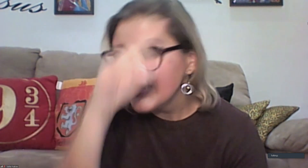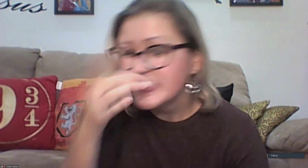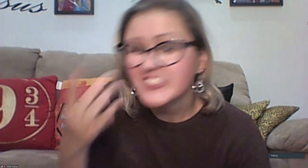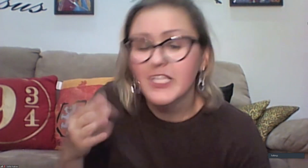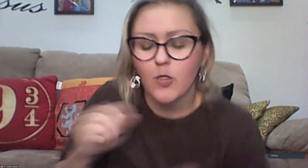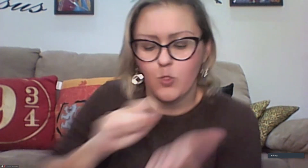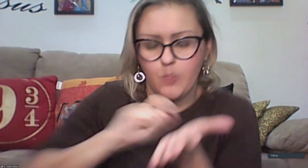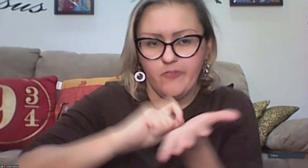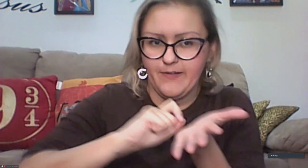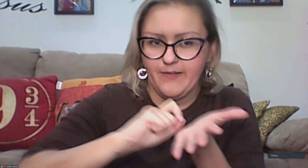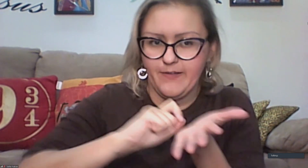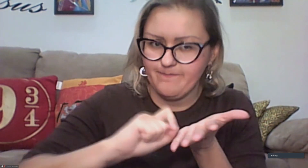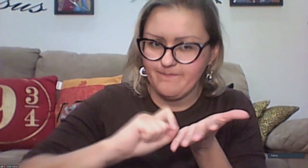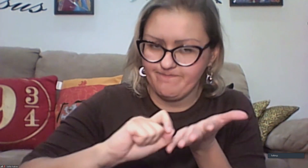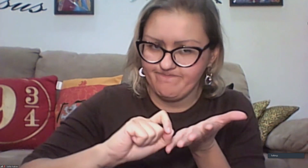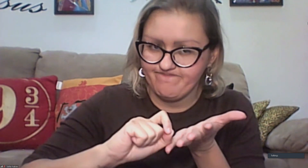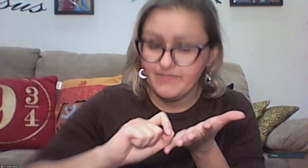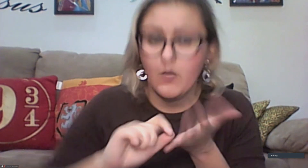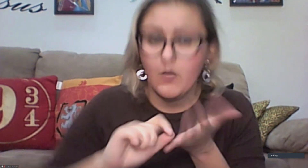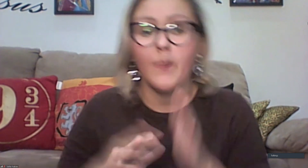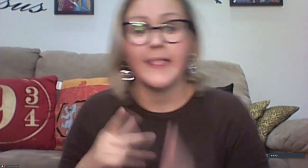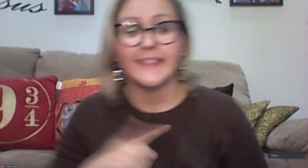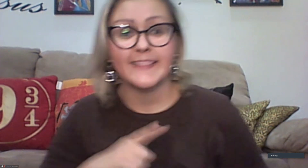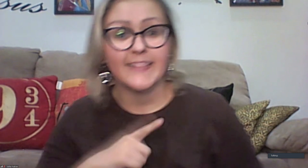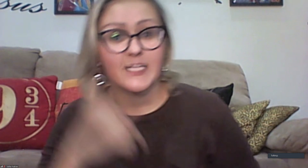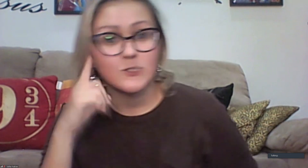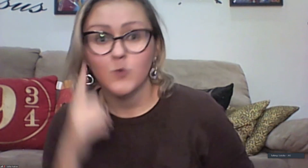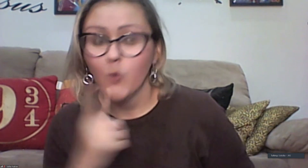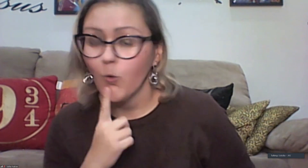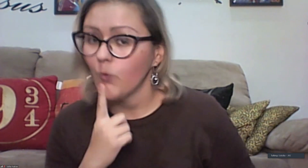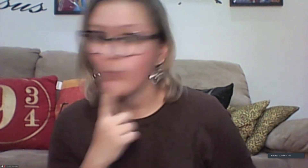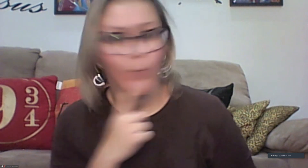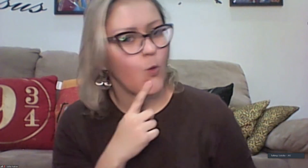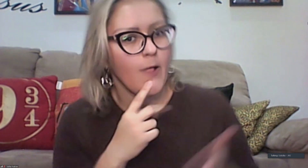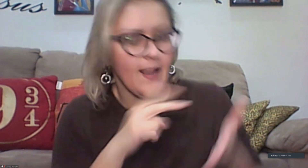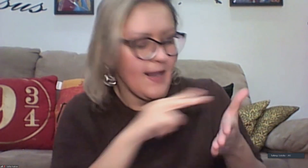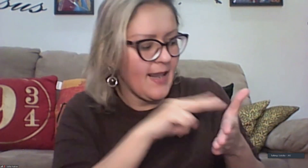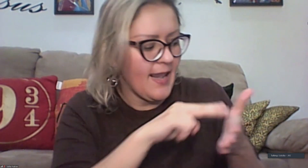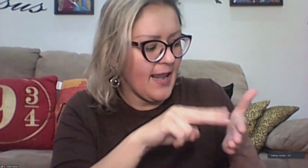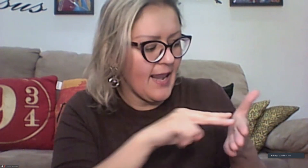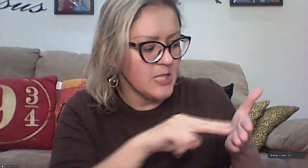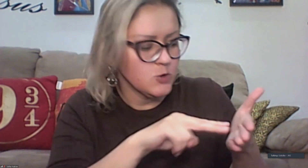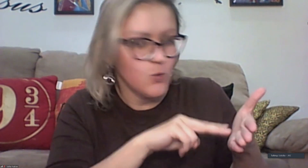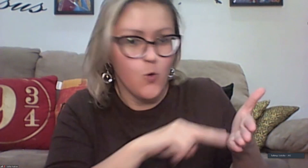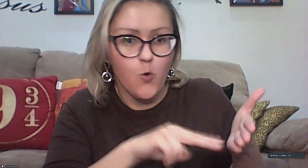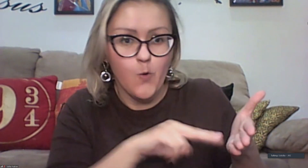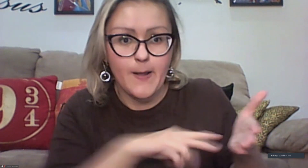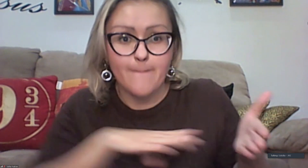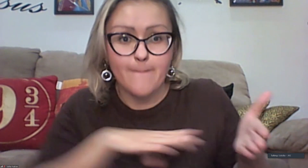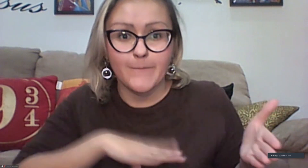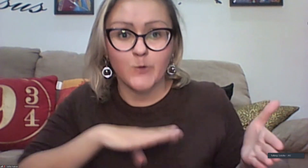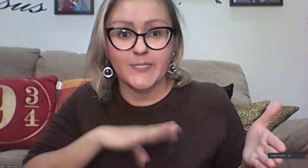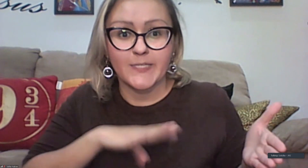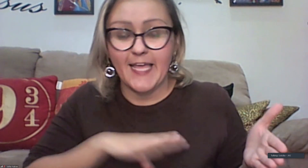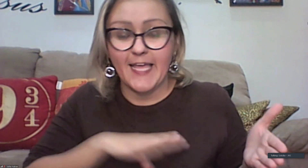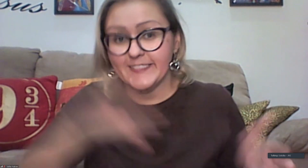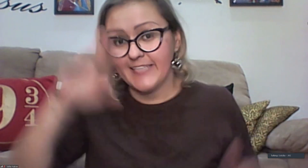tem da escrita da língua portuguesa. Tem surdo que não consegue ler, não tem um pleno entendimento da